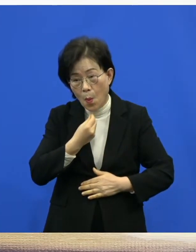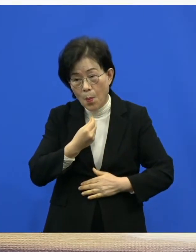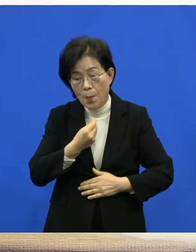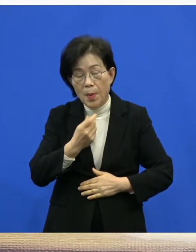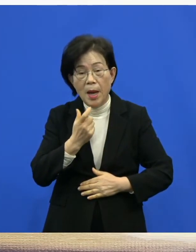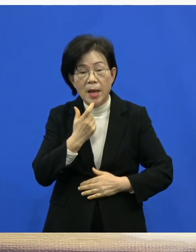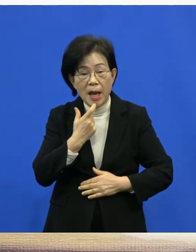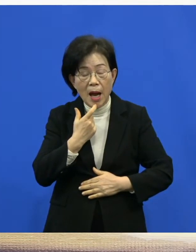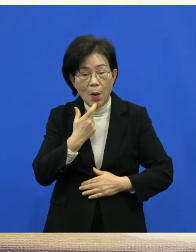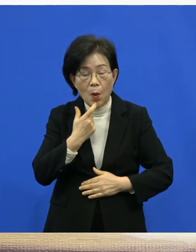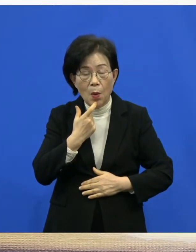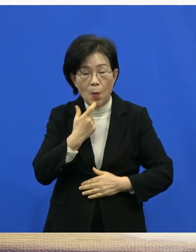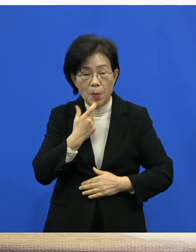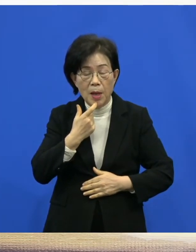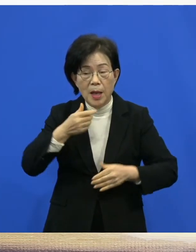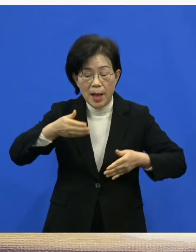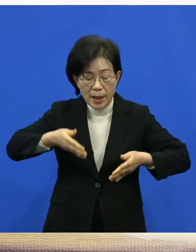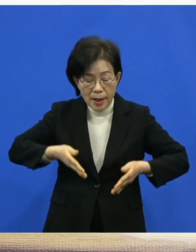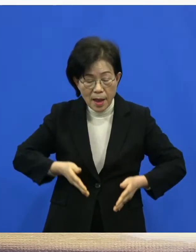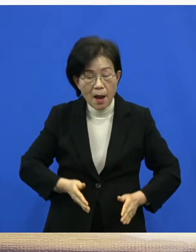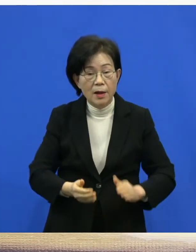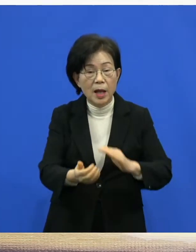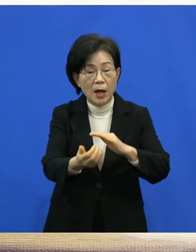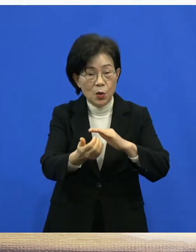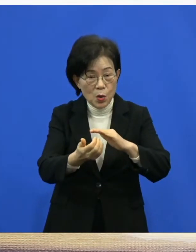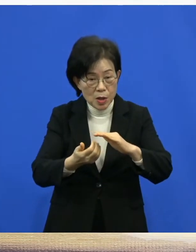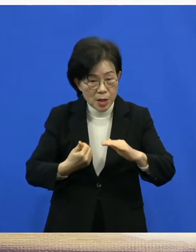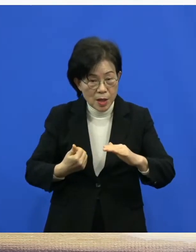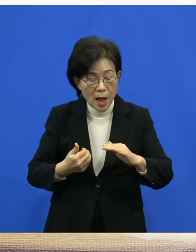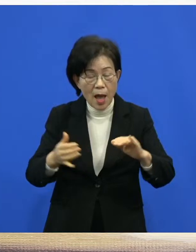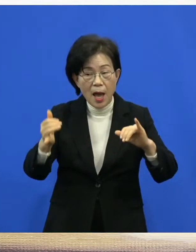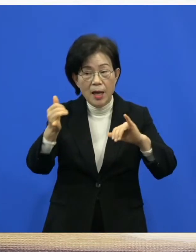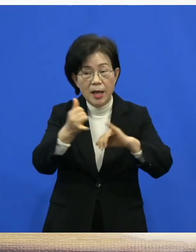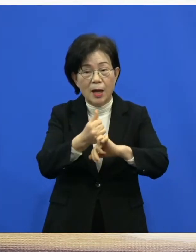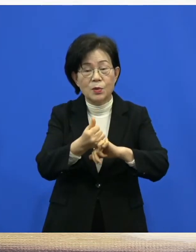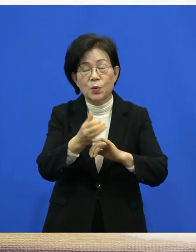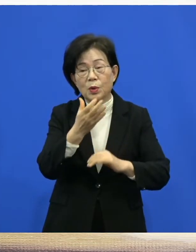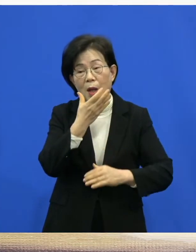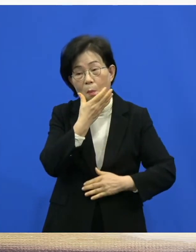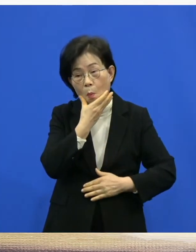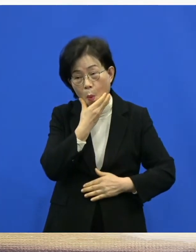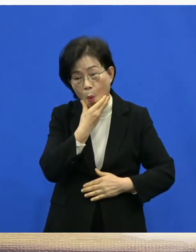야곱에게도 야곱이 태어나기 전에 또 약속된 그 복.